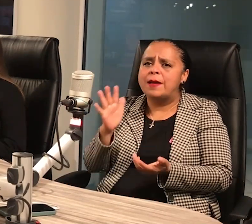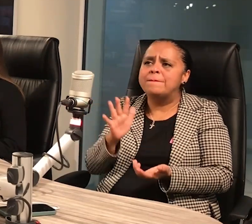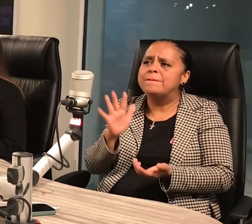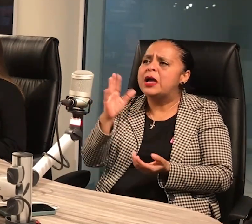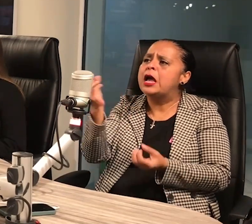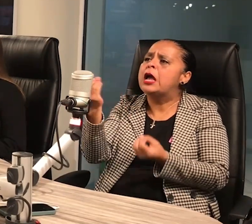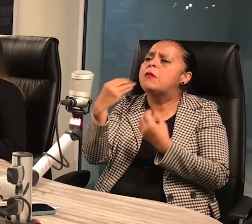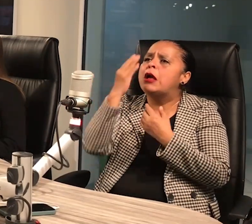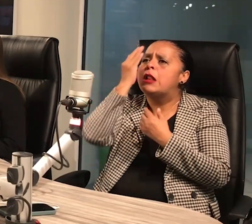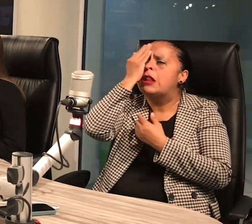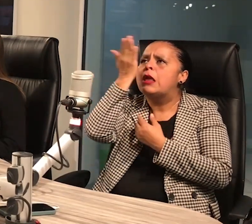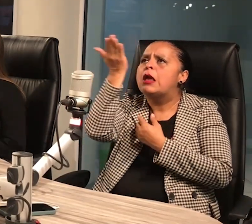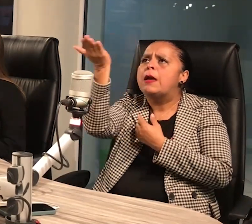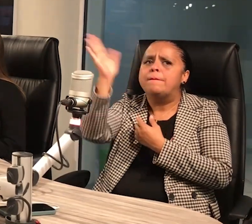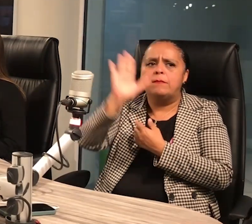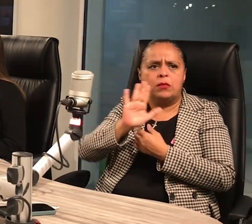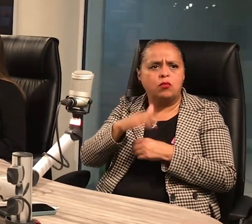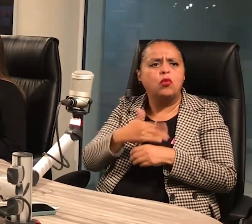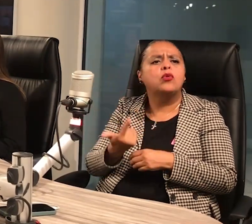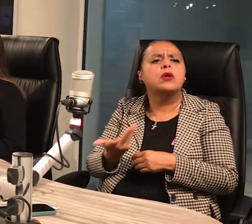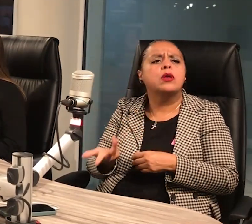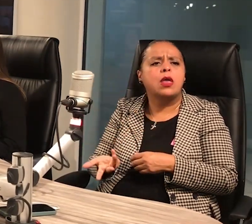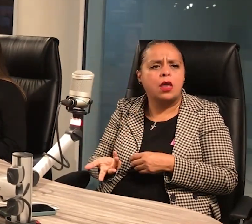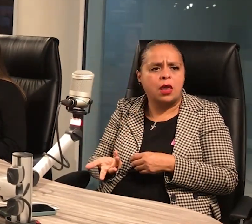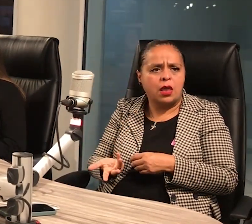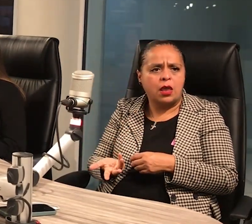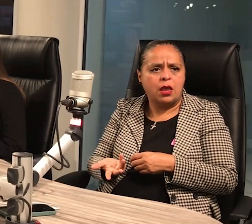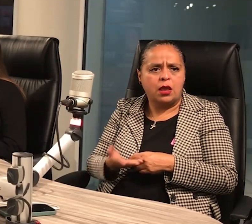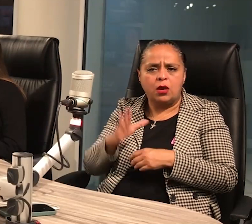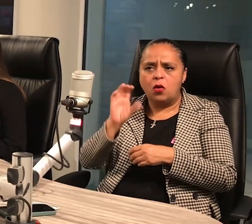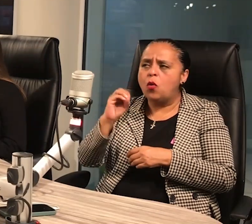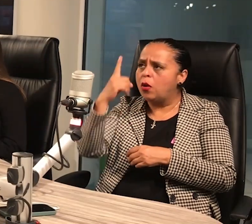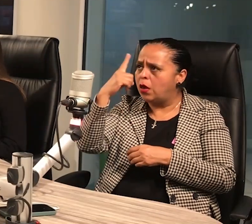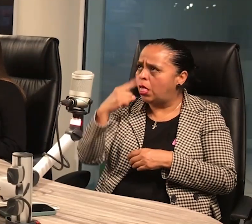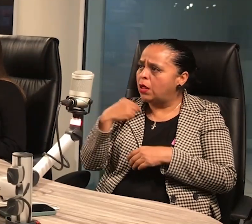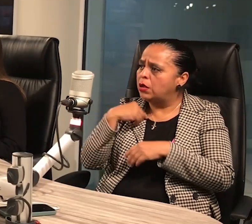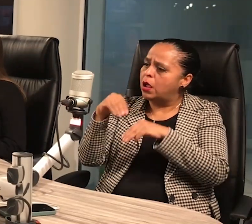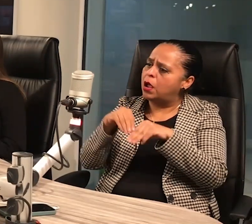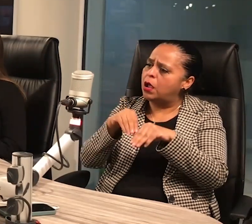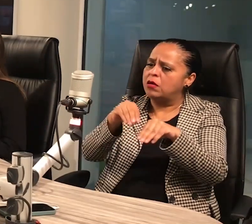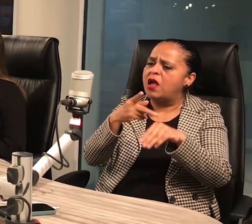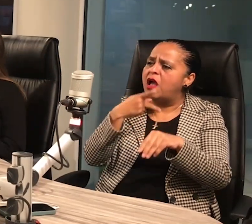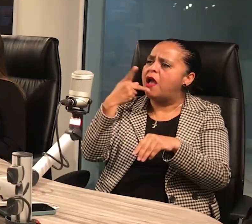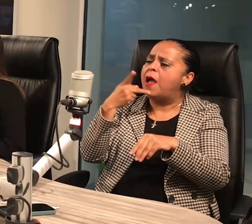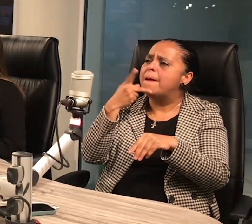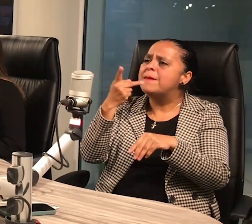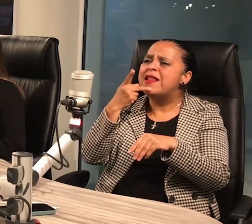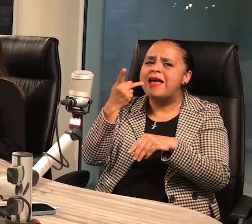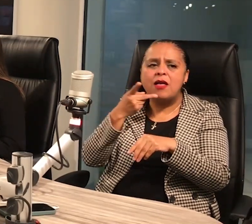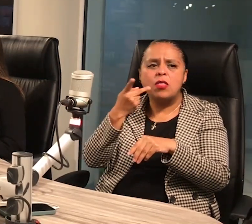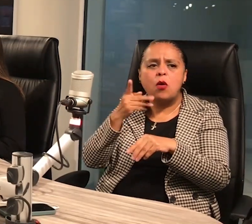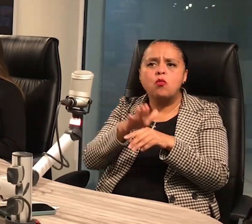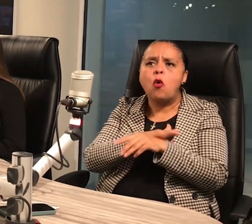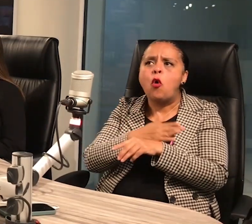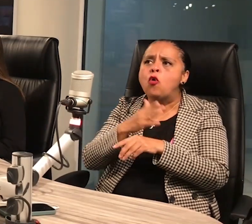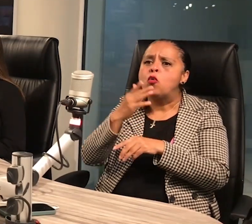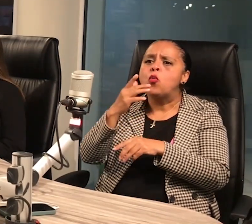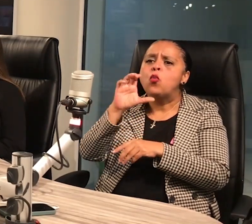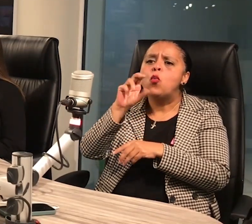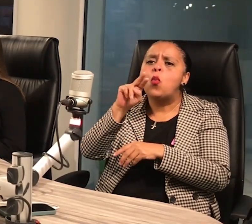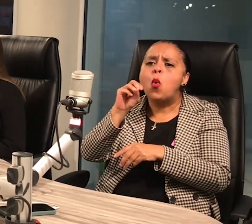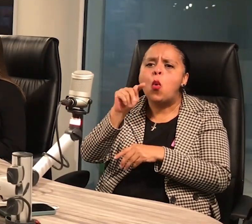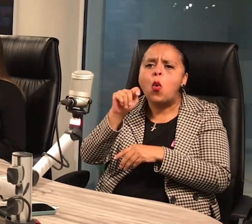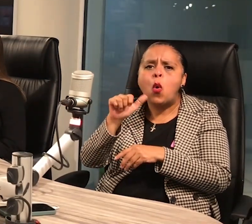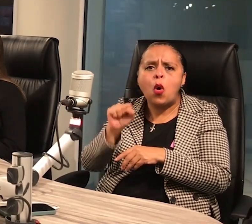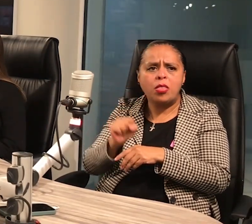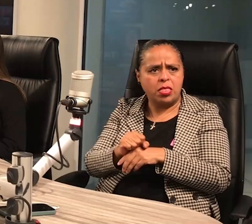esta limosna? ¿O por qué tendríamos que esperar a que nos acomoden en alguna parte, hablando por cuestiones de cuotas o por